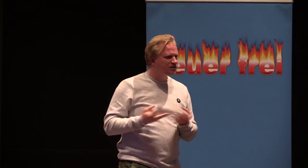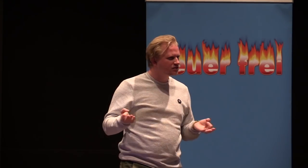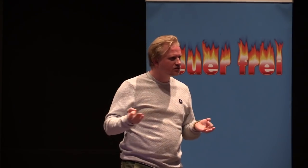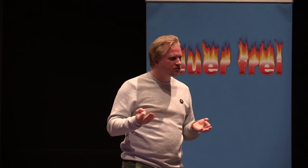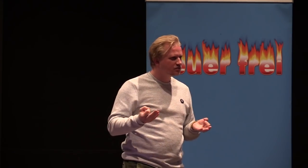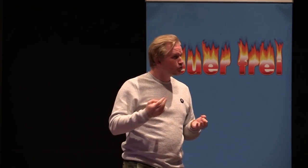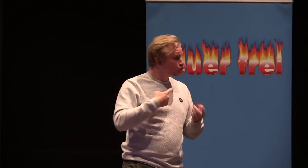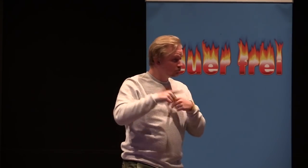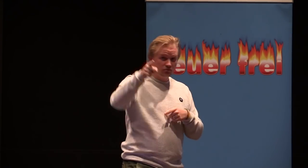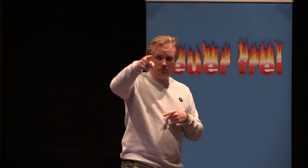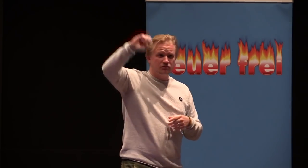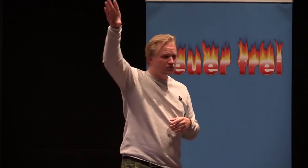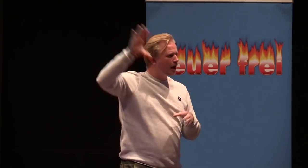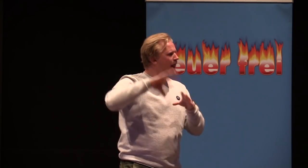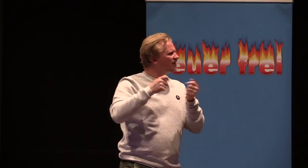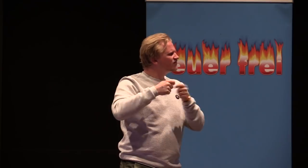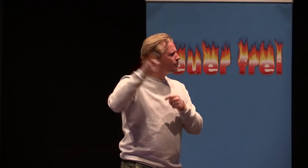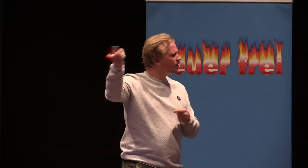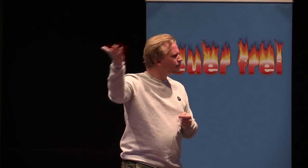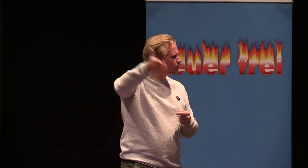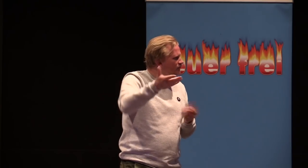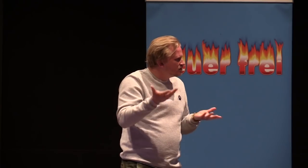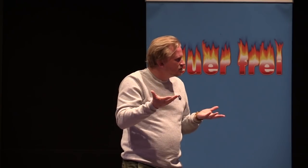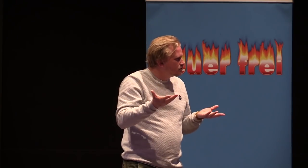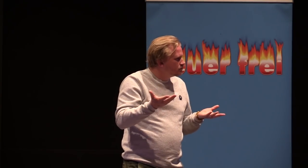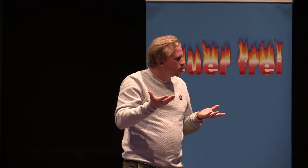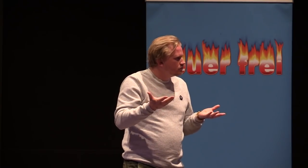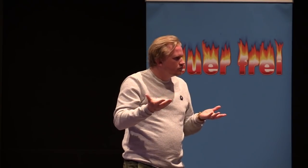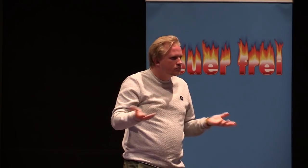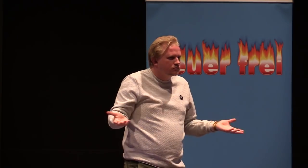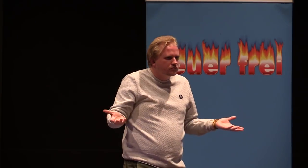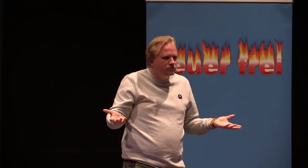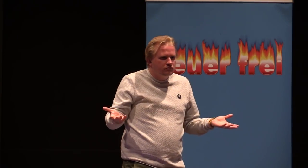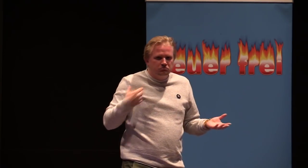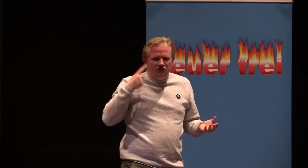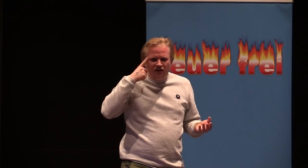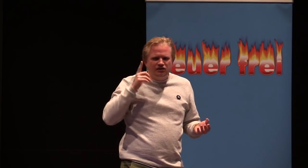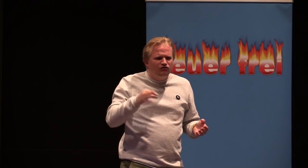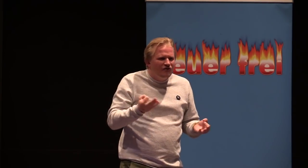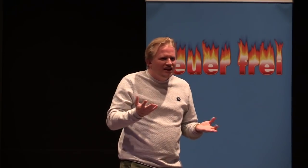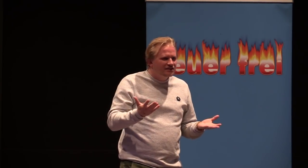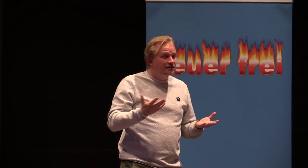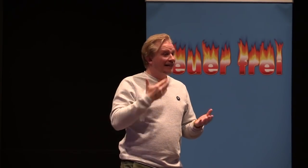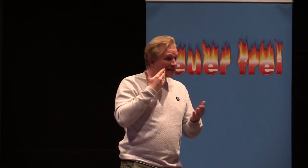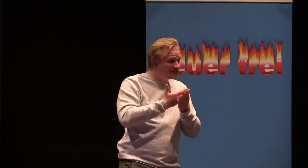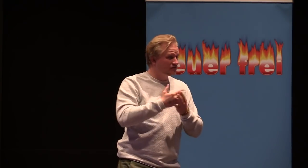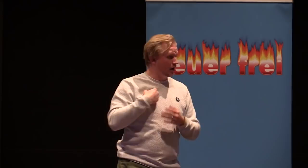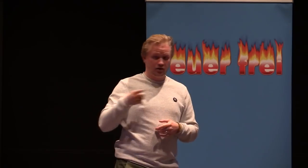sehr viel machen, aber der Stadtverband zum Beispiel, da gibt es dann irgendwie Mitgliedsbeiträge, die wir zahlen, aber da frage ich mich immer noch allen Ernstes,